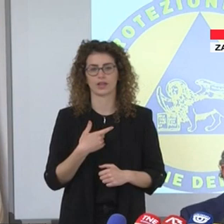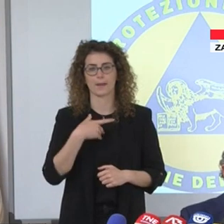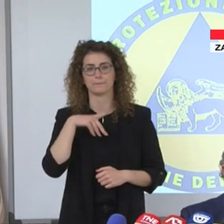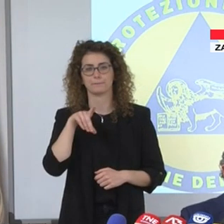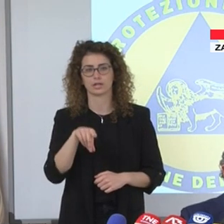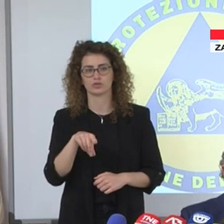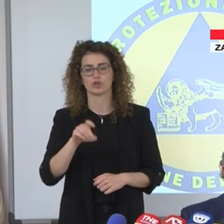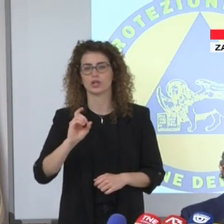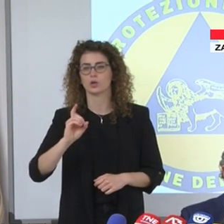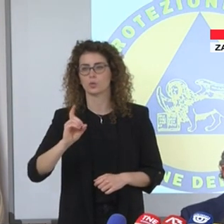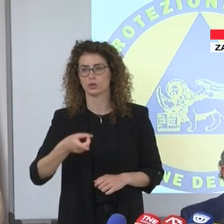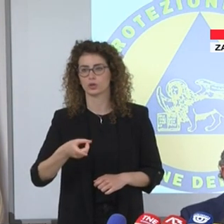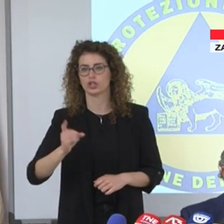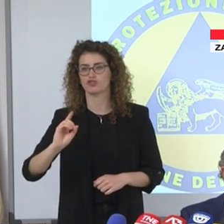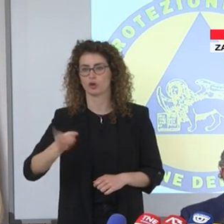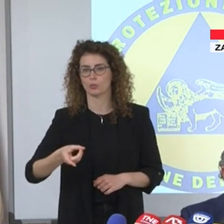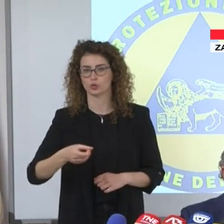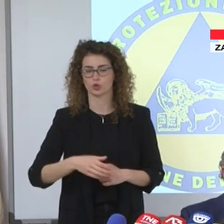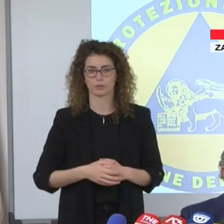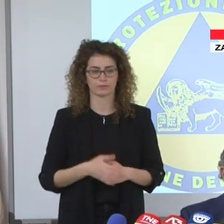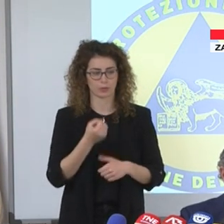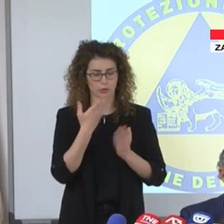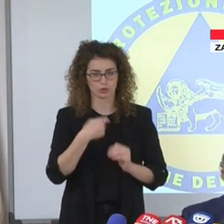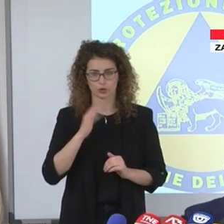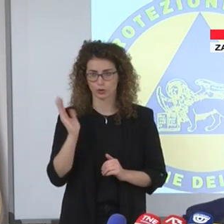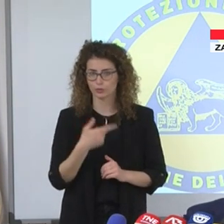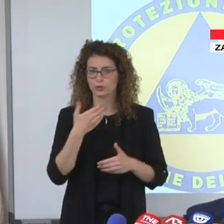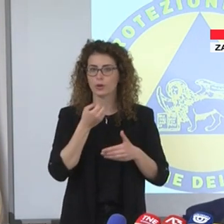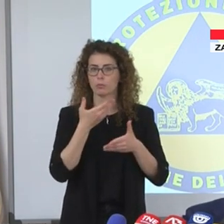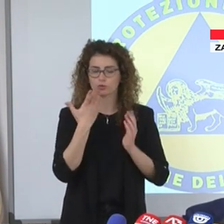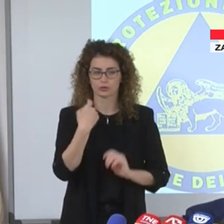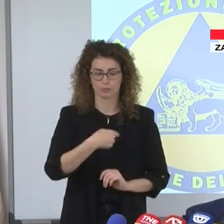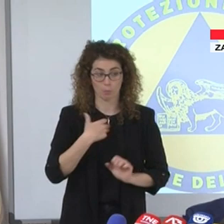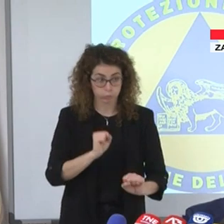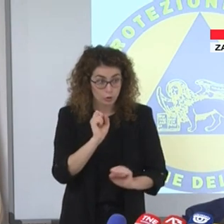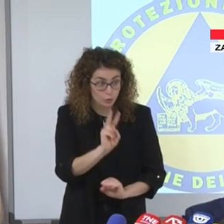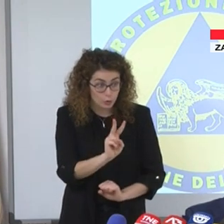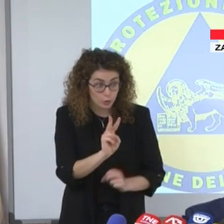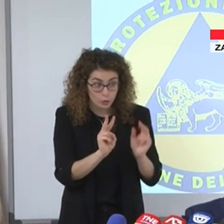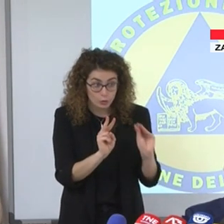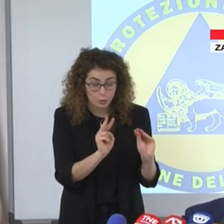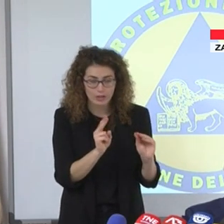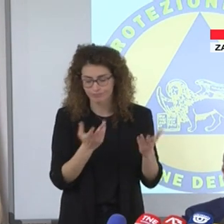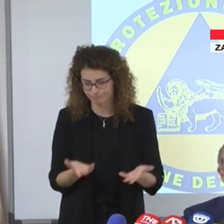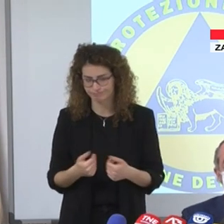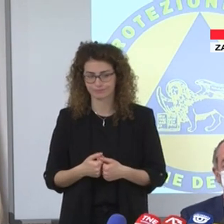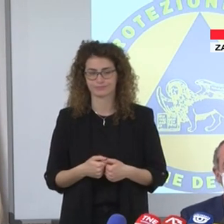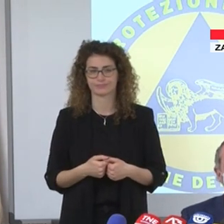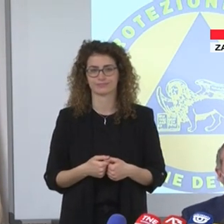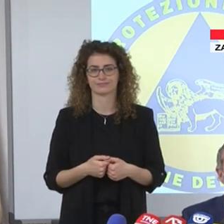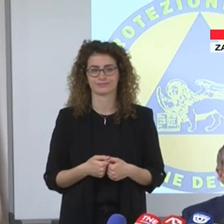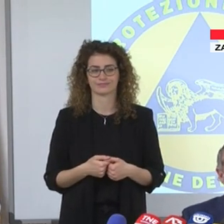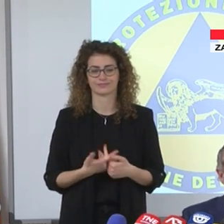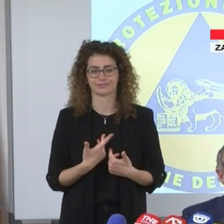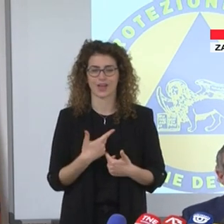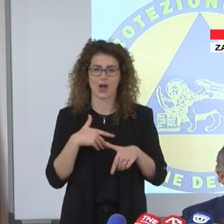Prigioni, poi Guidone, poi Giacomuzzo. Buongiorno a tutti, buongiorno Presidente. Posso fare due domande? Prego. Allora, no, vabbè, la